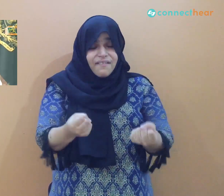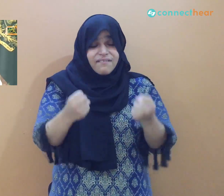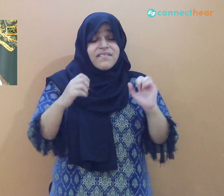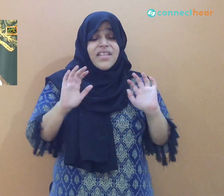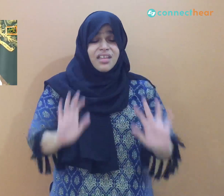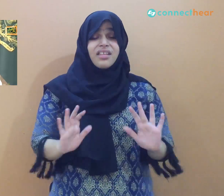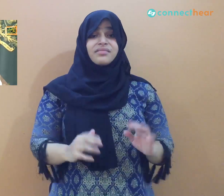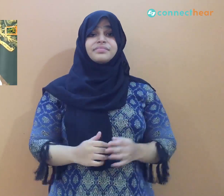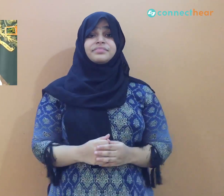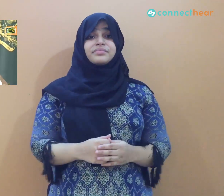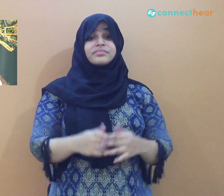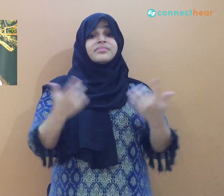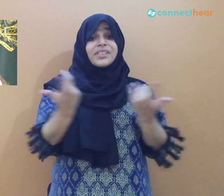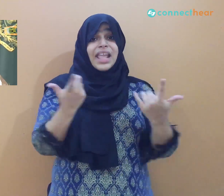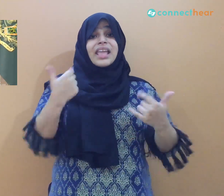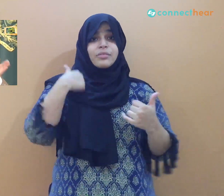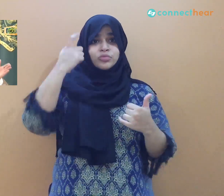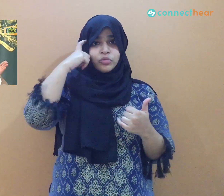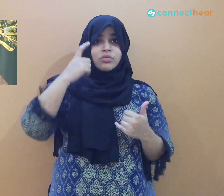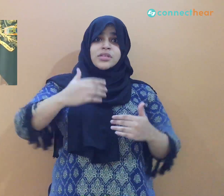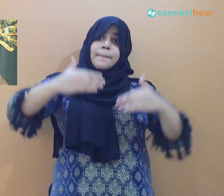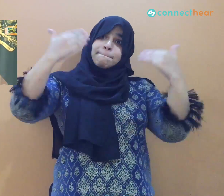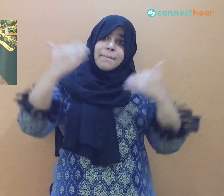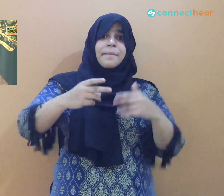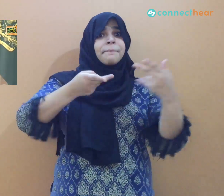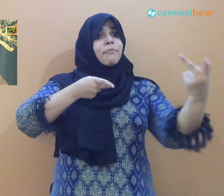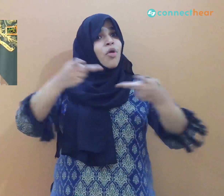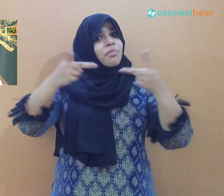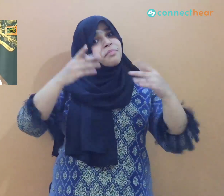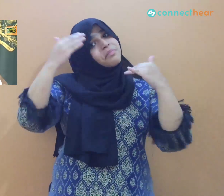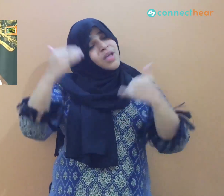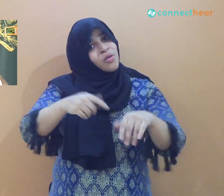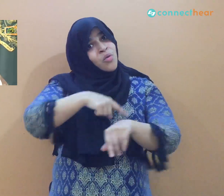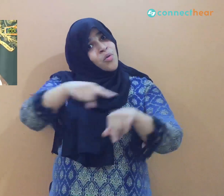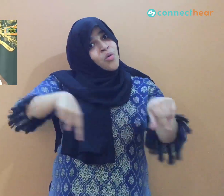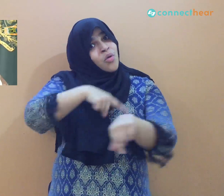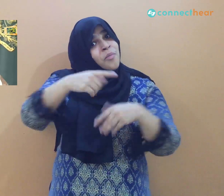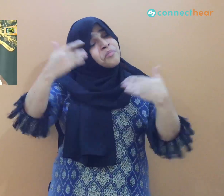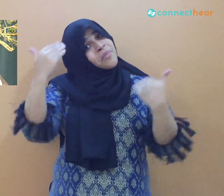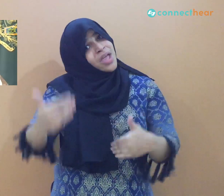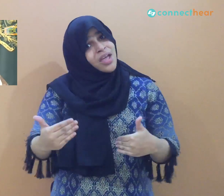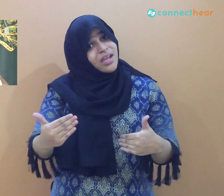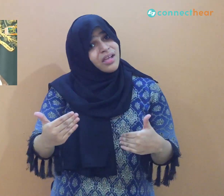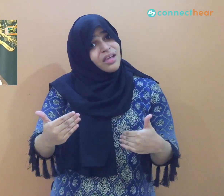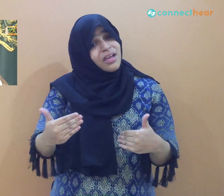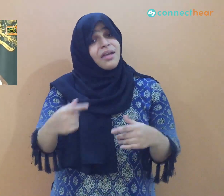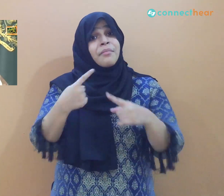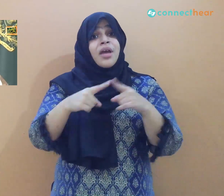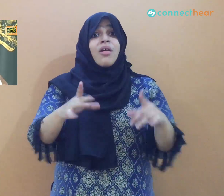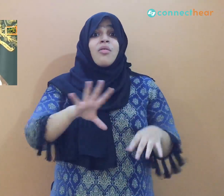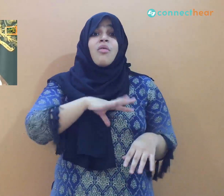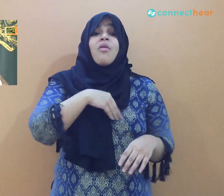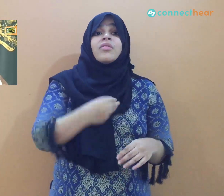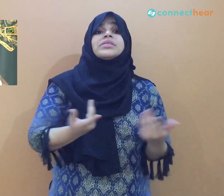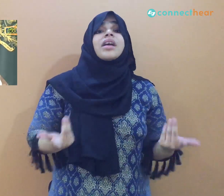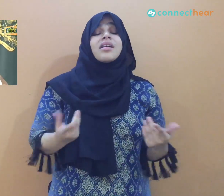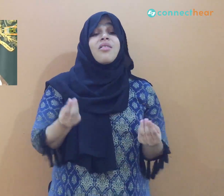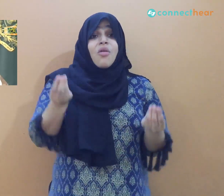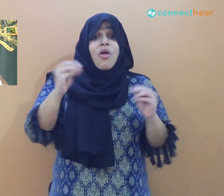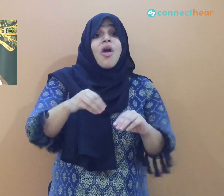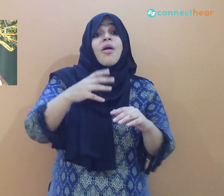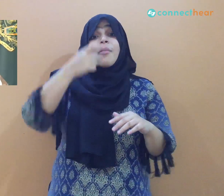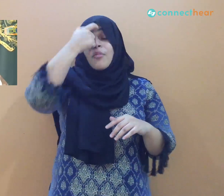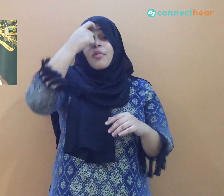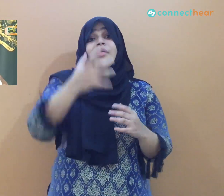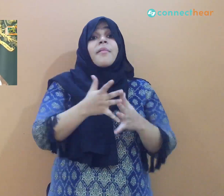ہم کیا لاک ڈاؤن اب بزنس بند کر سکتے ہیں اتنی دیر تک؟ لیکن ایک اس سے بڑا مسئلہ ہے، اور اس